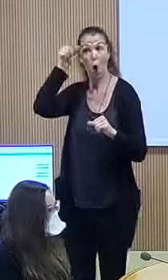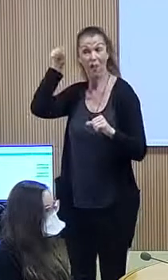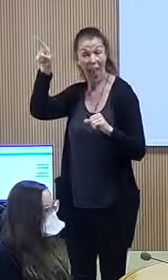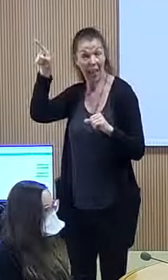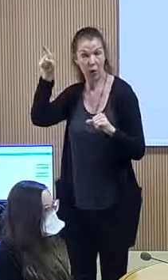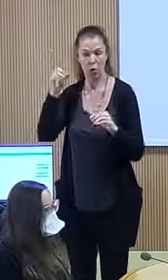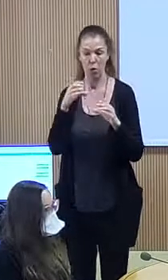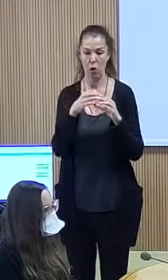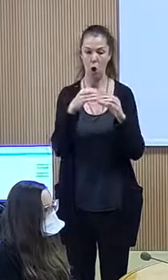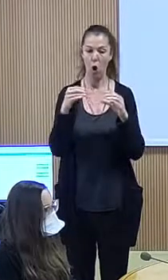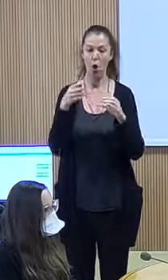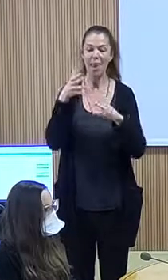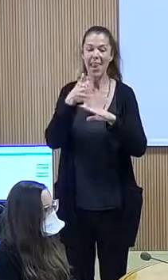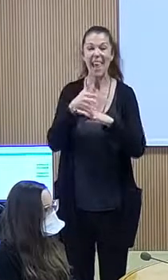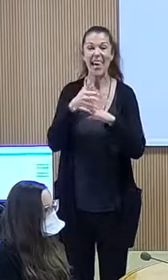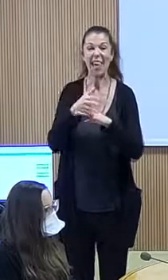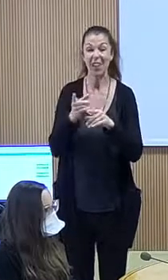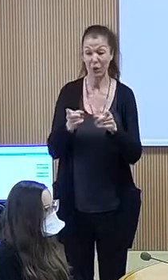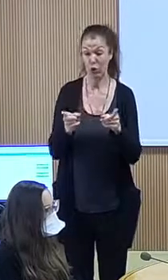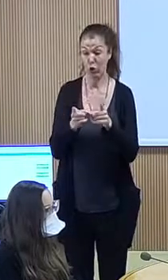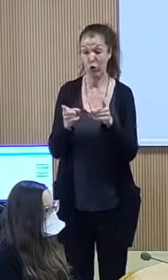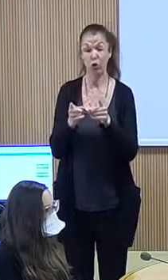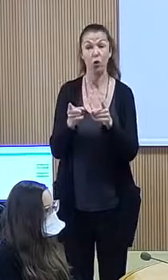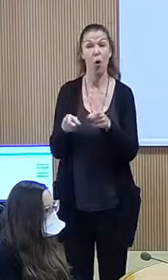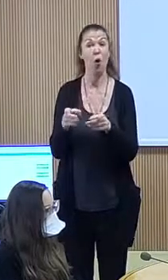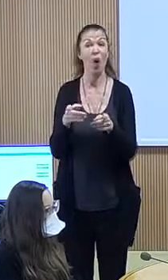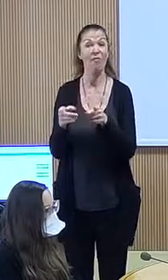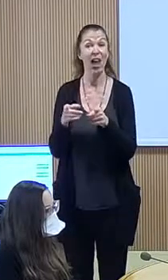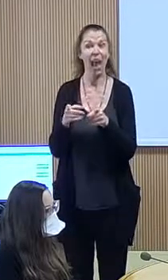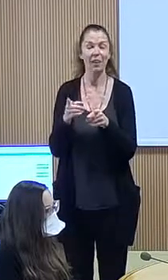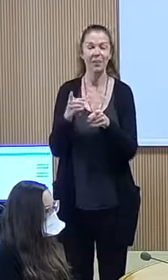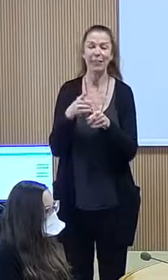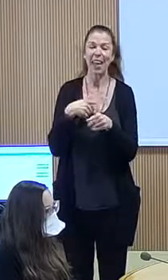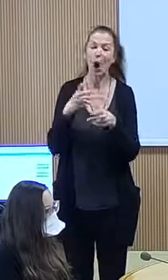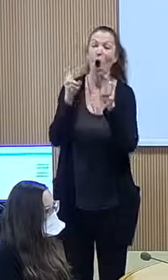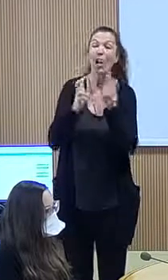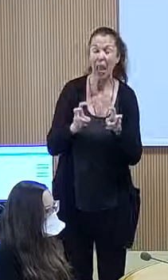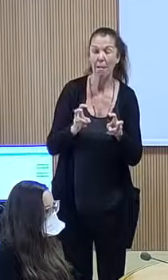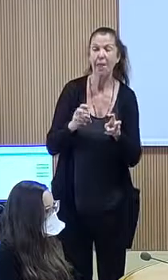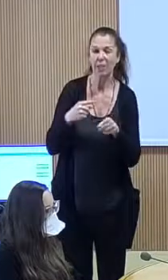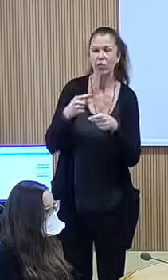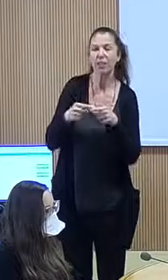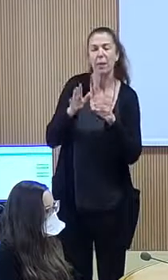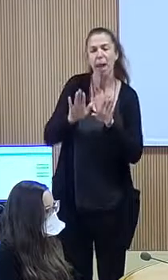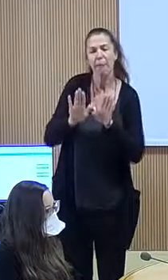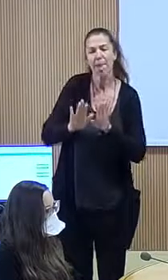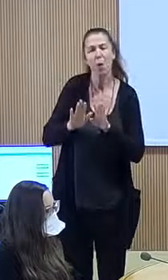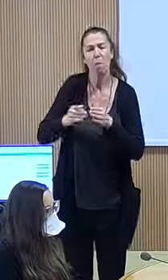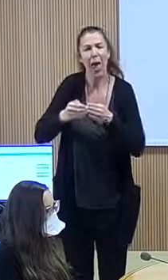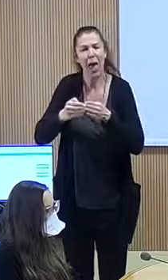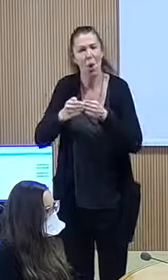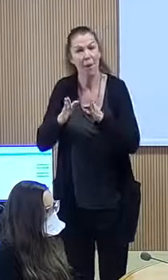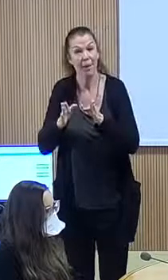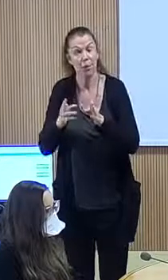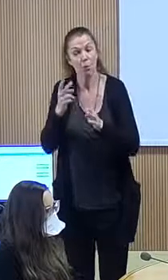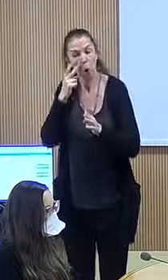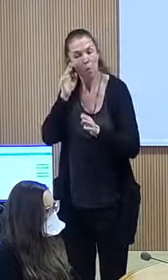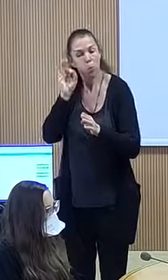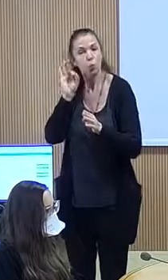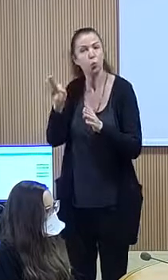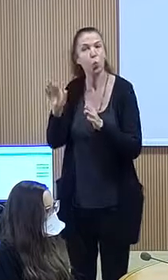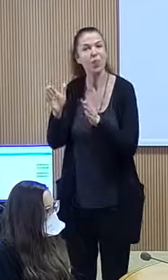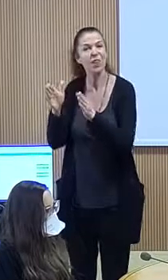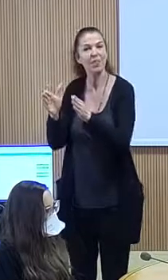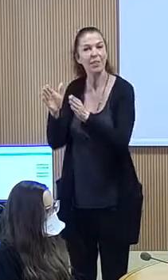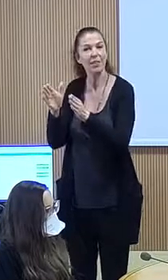in questa fase che sarà ancora emergenziale ma di graduale riapertura e dal punto di vista anche dell'attrattività di una